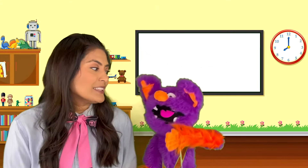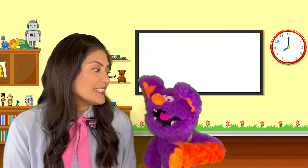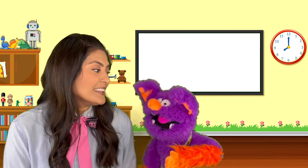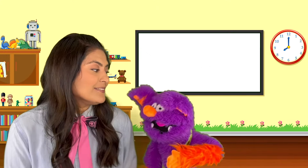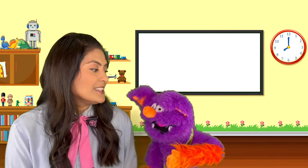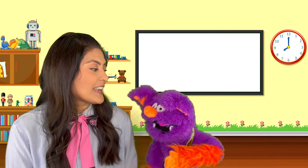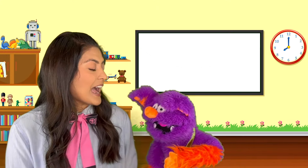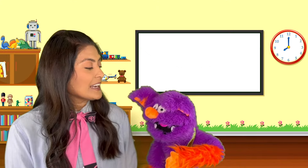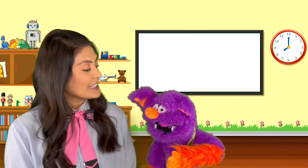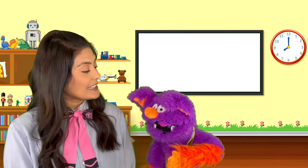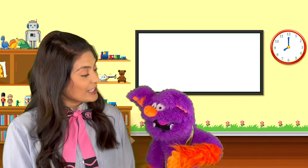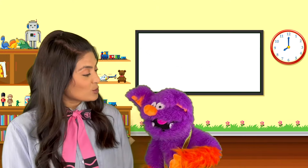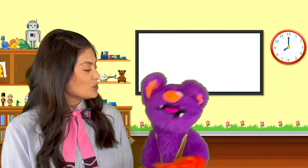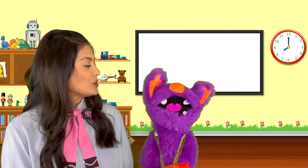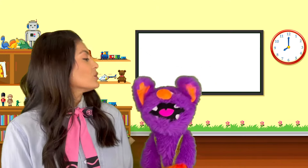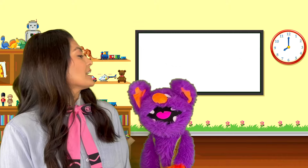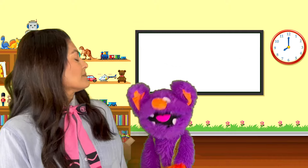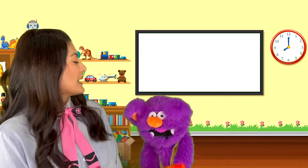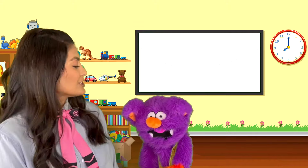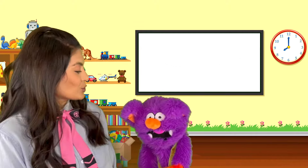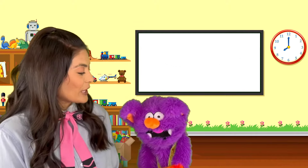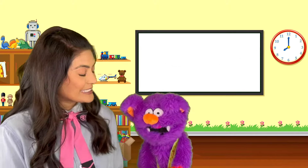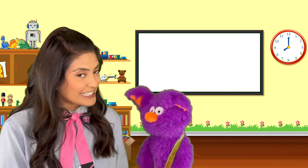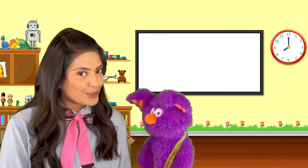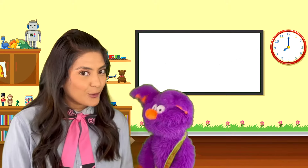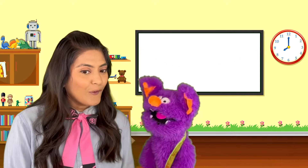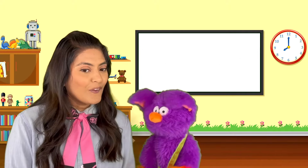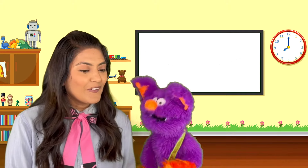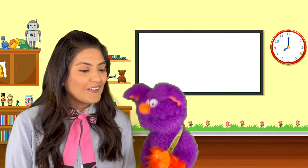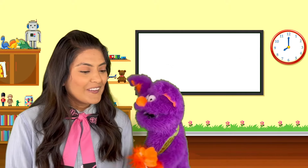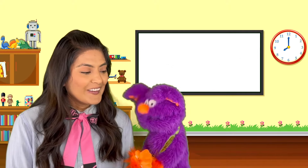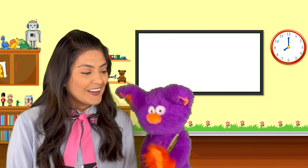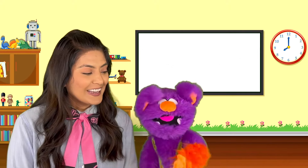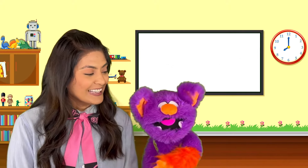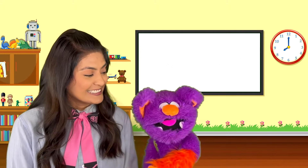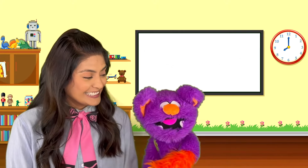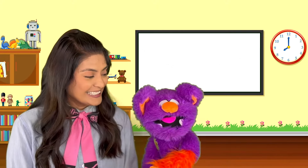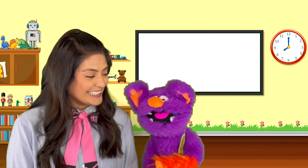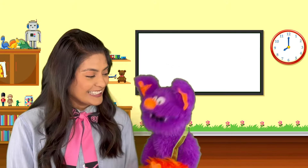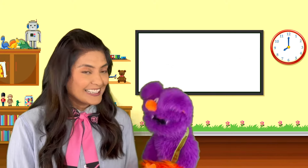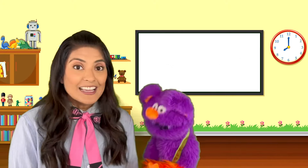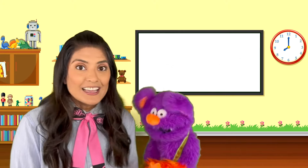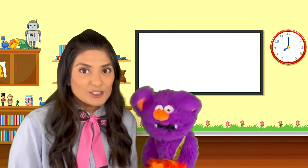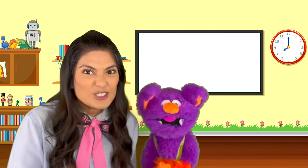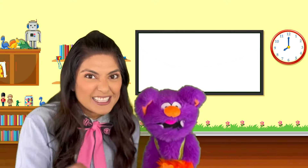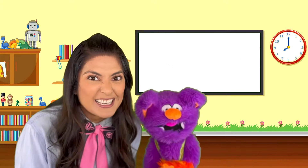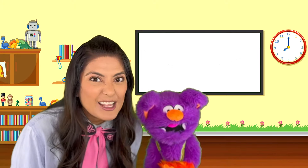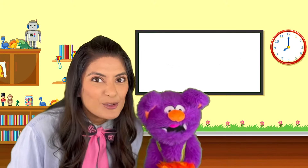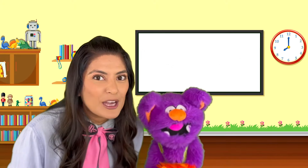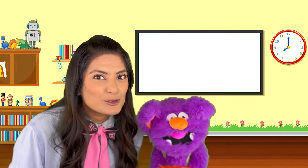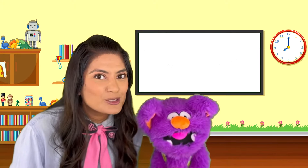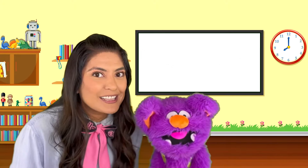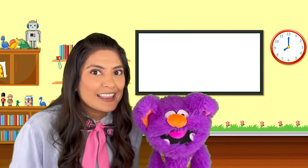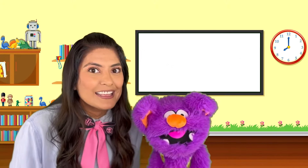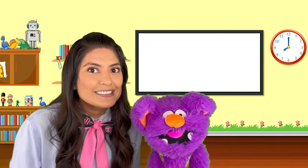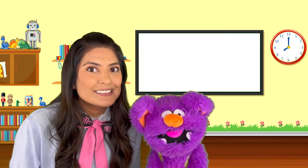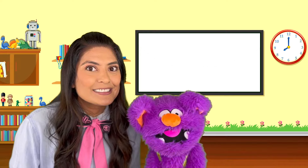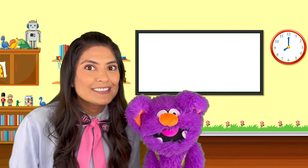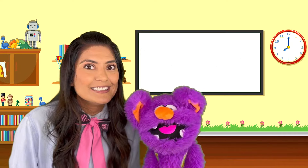a adivinar qué sonido de animal estoy haciendo? ¡Sí! ¿Sí? ¿Nos quieren ayudar ustedes?